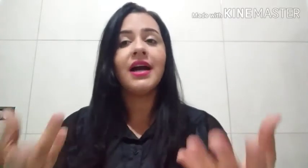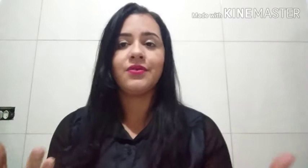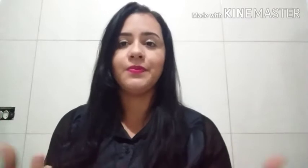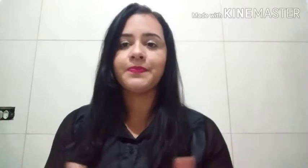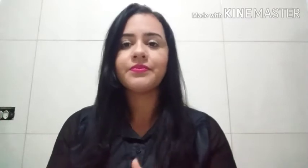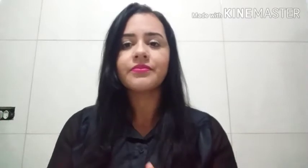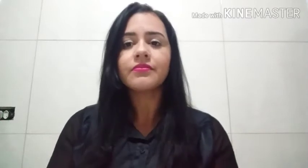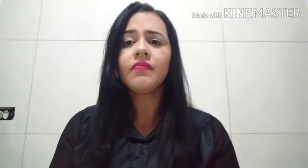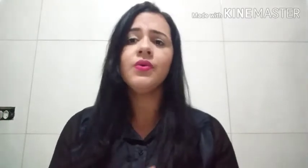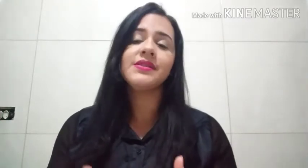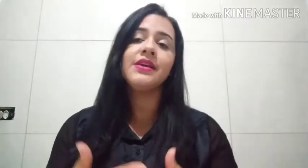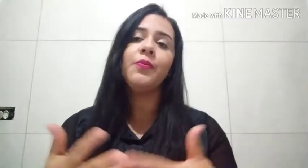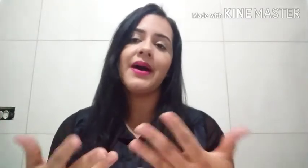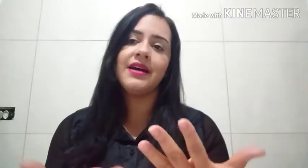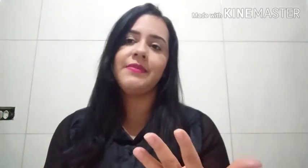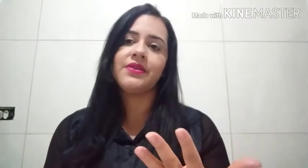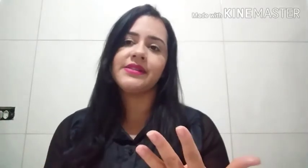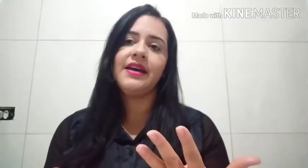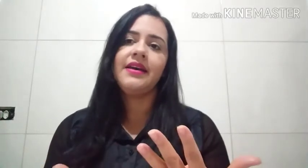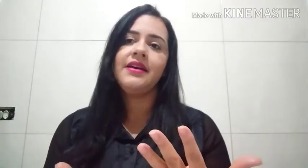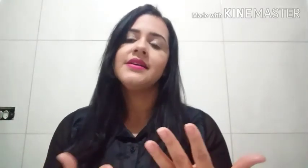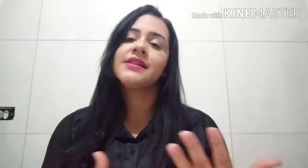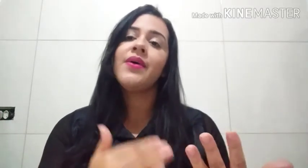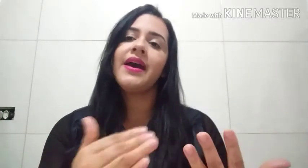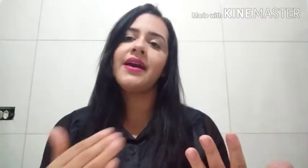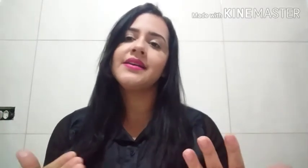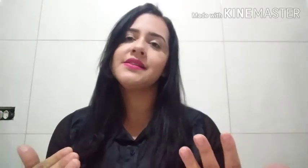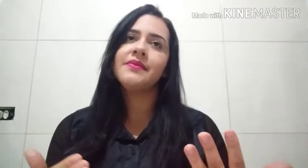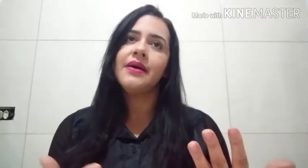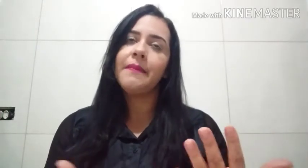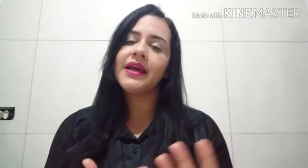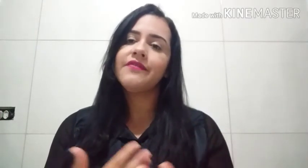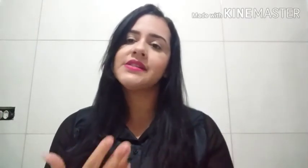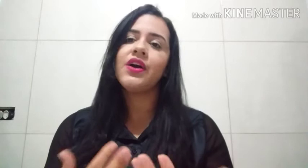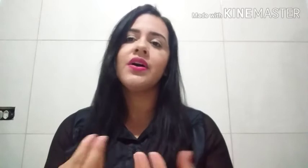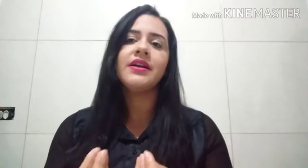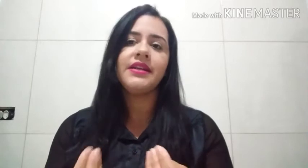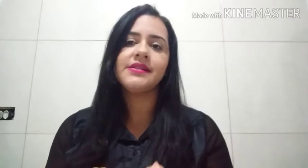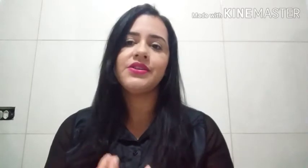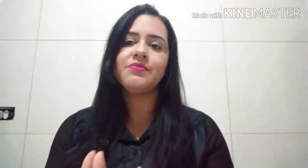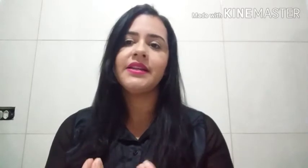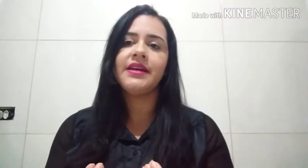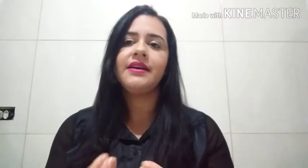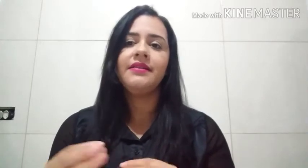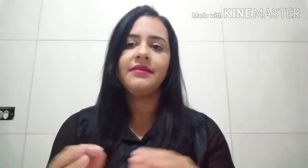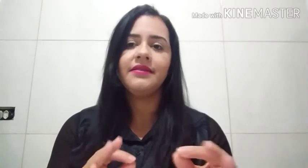diálogo. Os 5 parâmetros, né, são regras para que você organize de maneira,